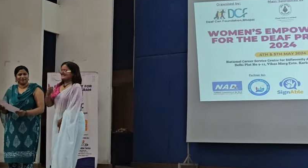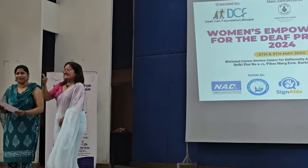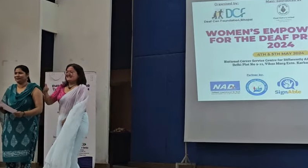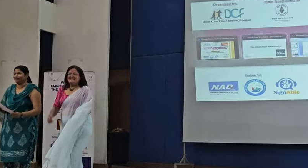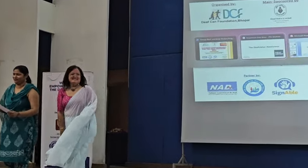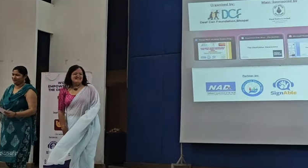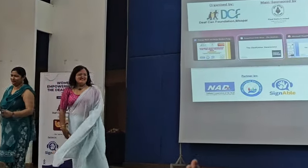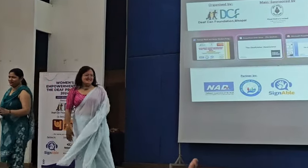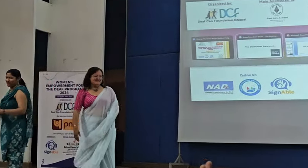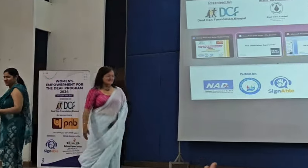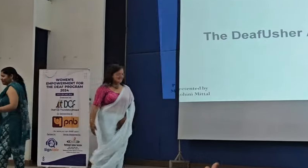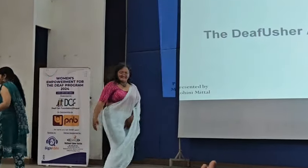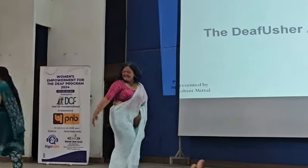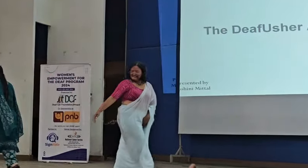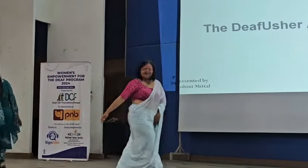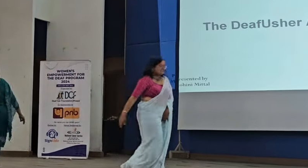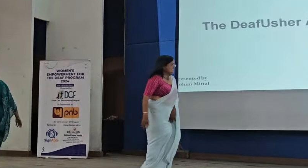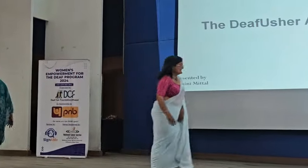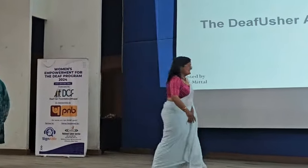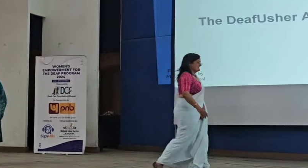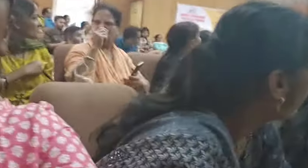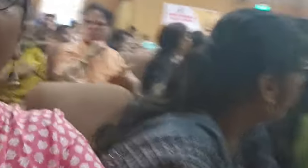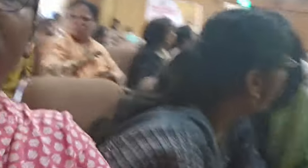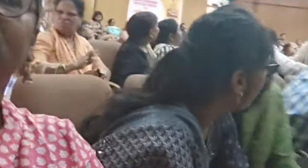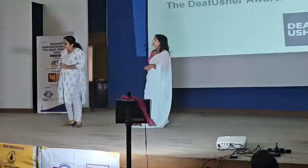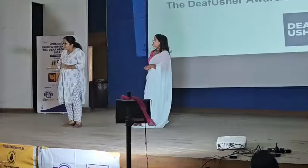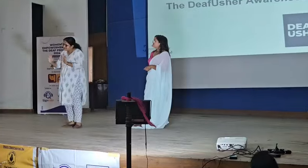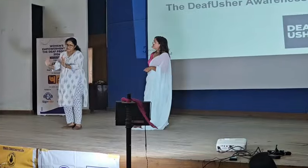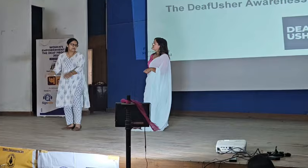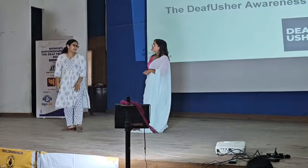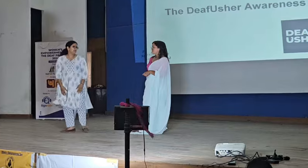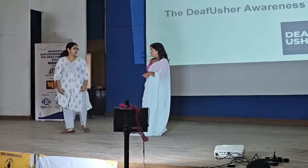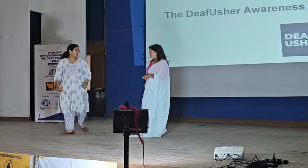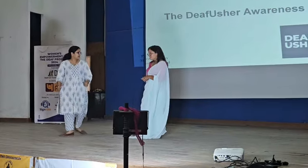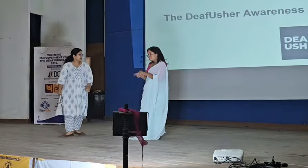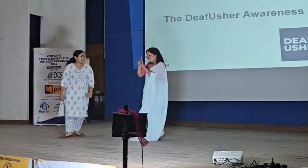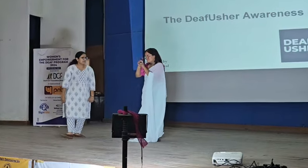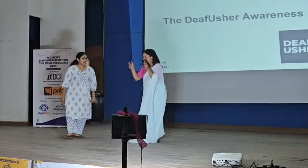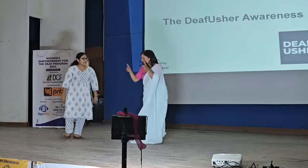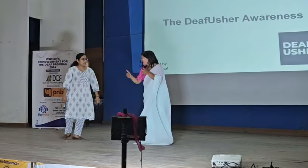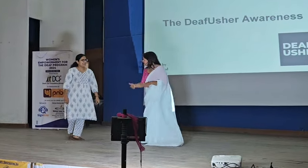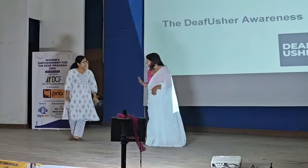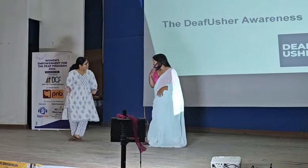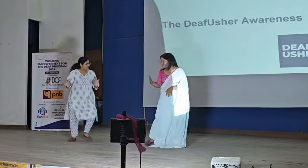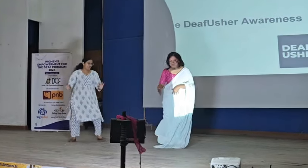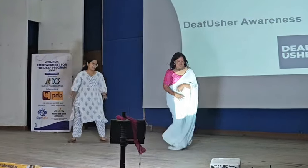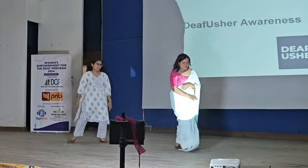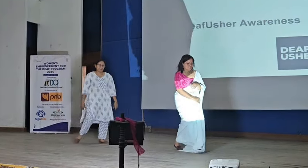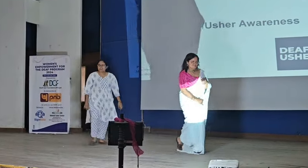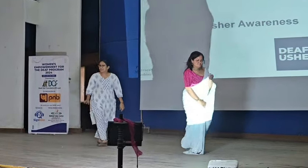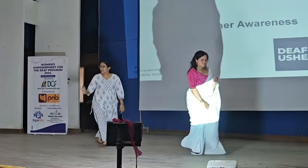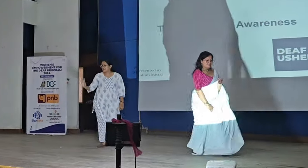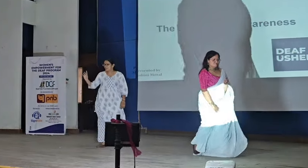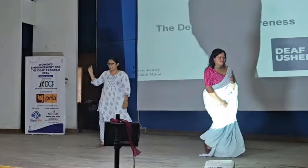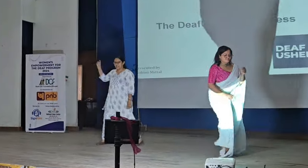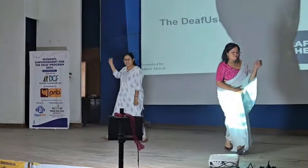अच्छे से आपको एक्सप्लेन करें, थैंक यू प्लस अशर मैं बोर्ड हूँ आपको बोलना है, ओके थैंक यू मेरे को